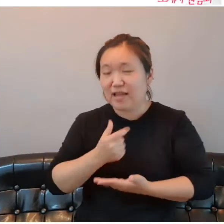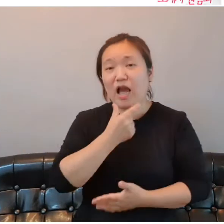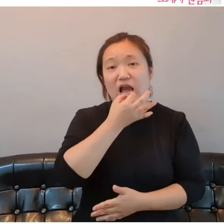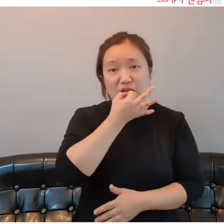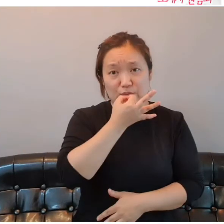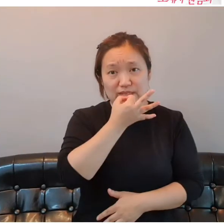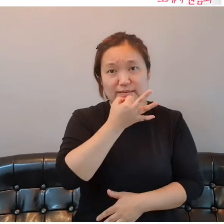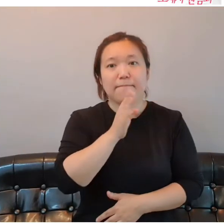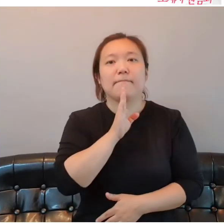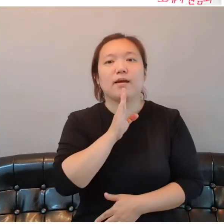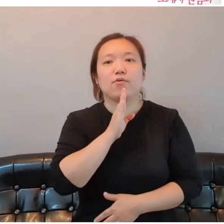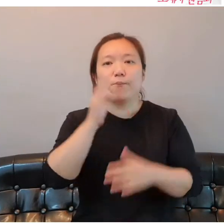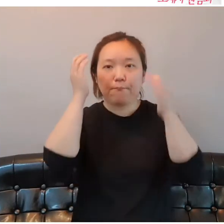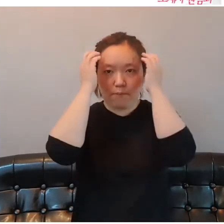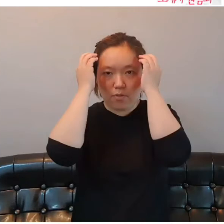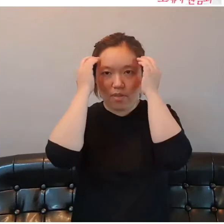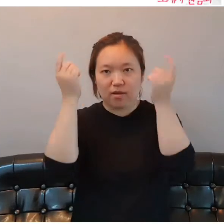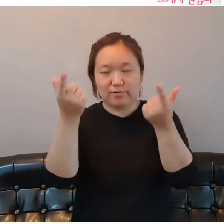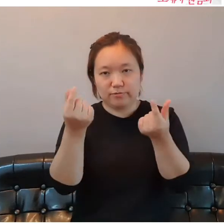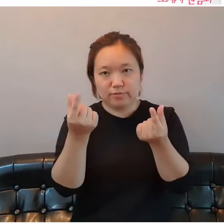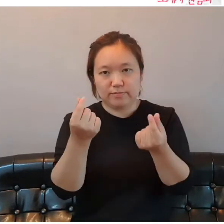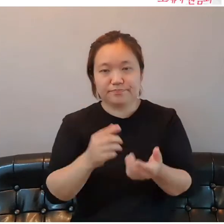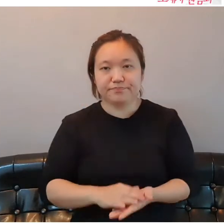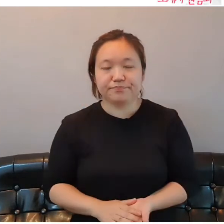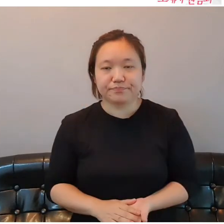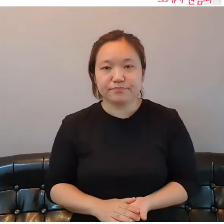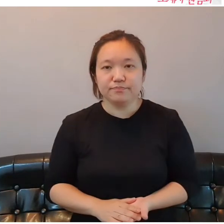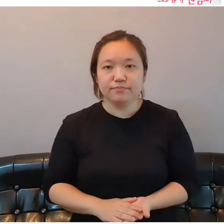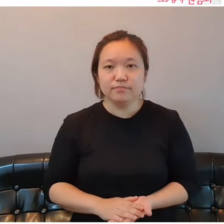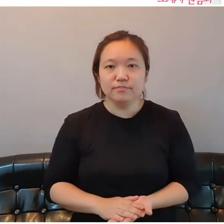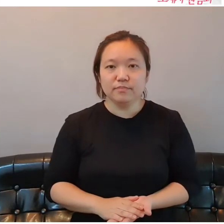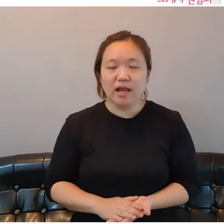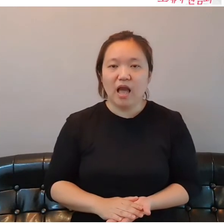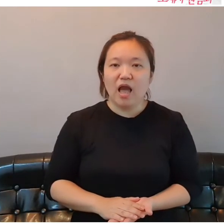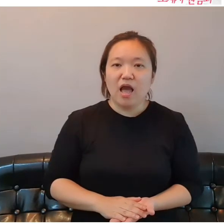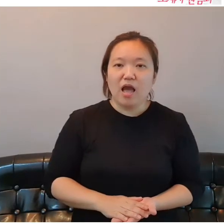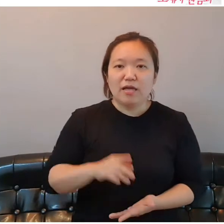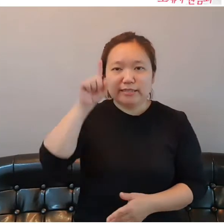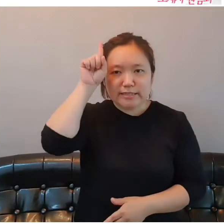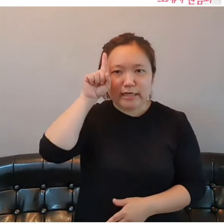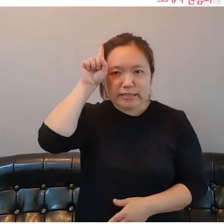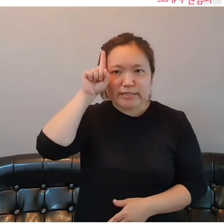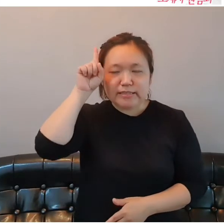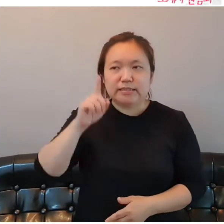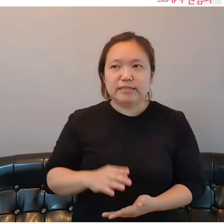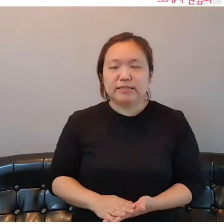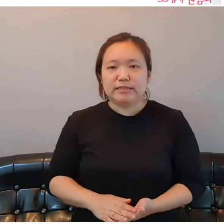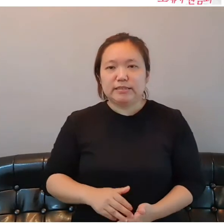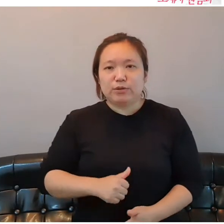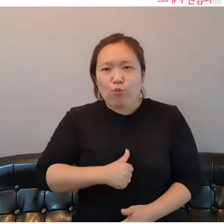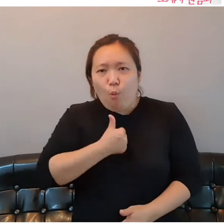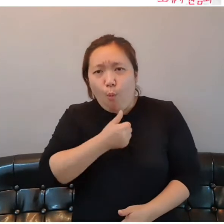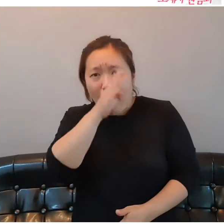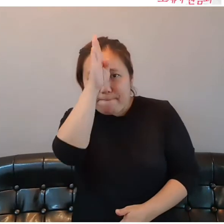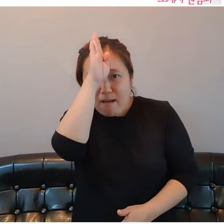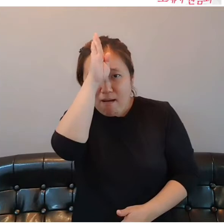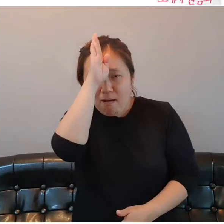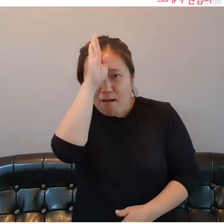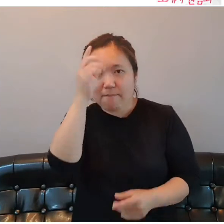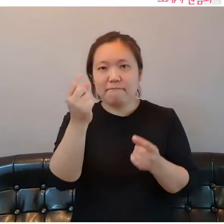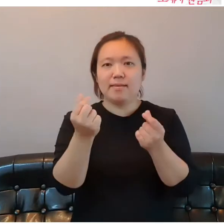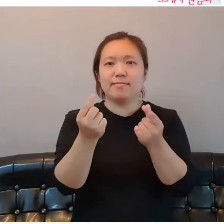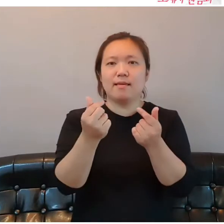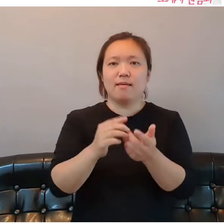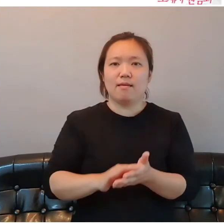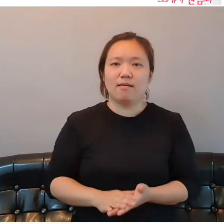스트레스의 일종이에요. 노이로제는 화병이고 스트레스는 근심 걱정이죠. 그러면 근심